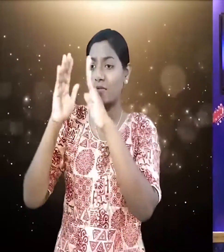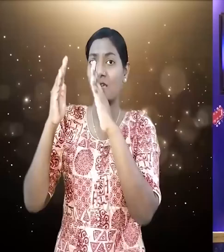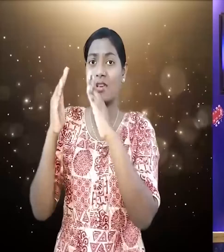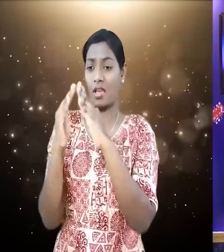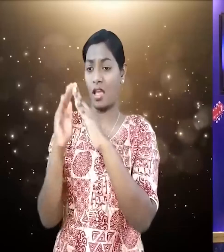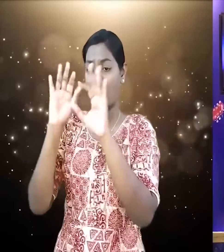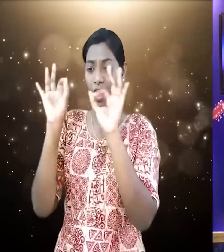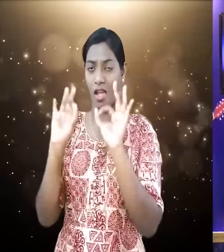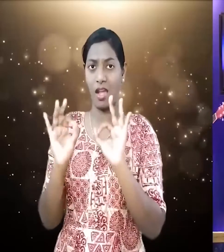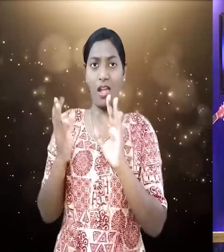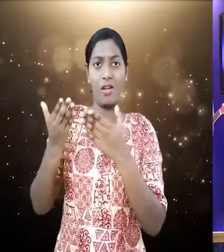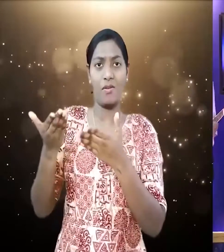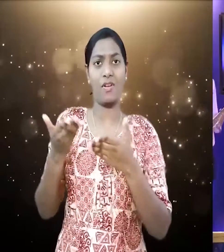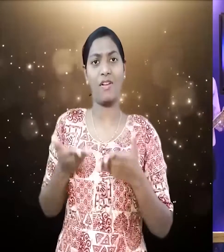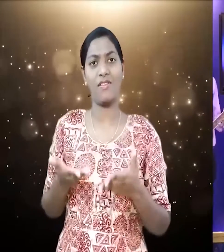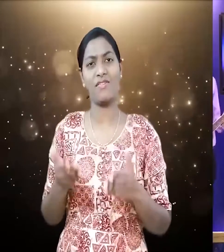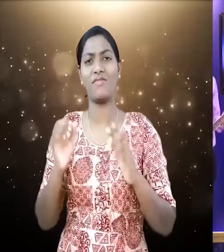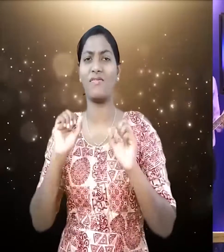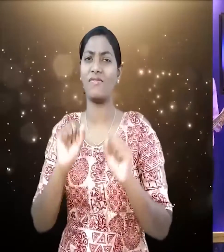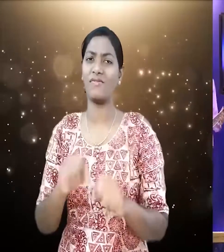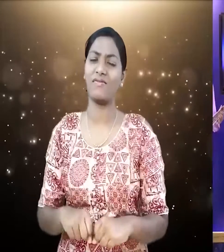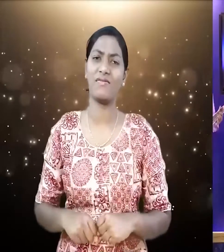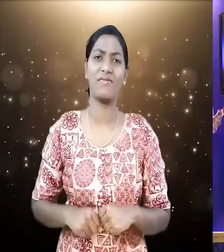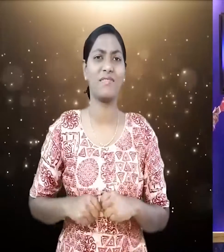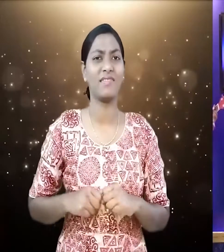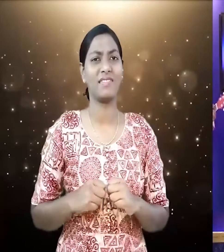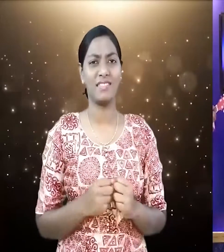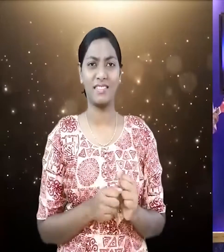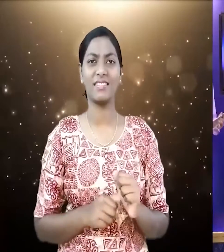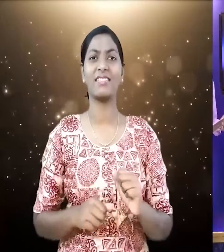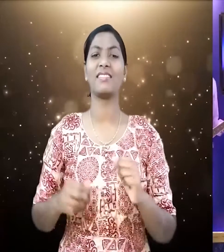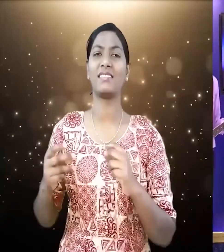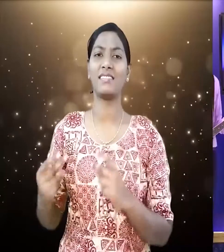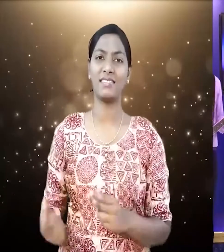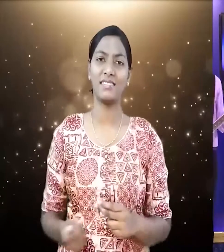तेरी उपस्थिति में प्रभु।